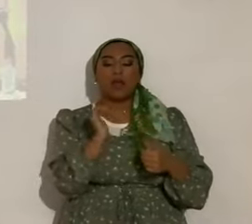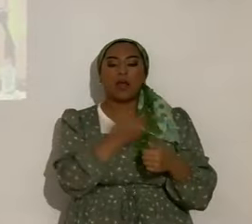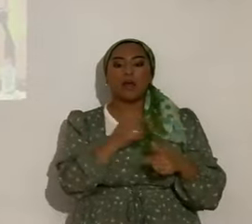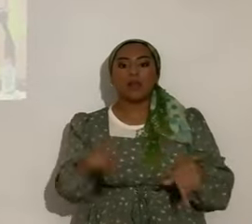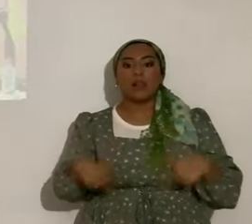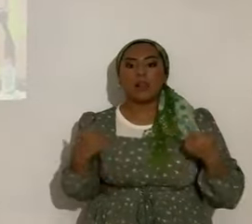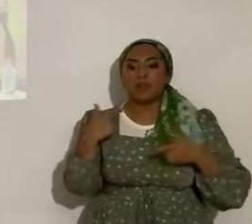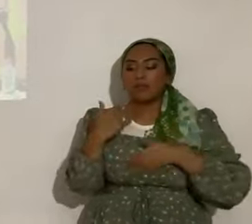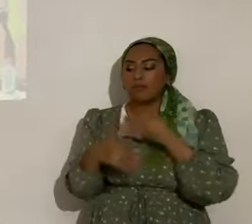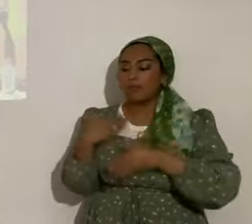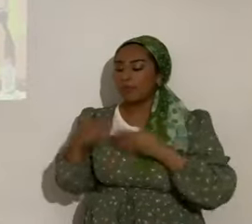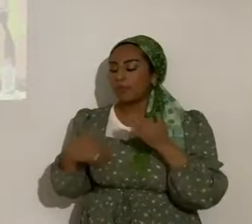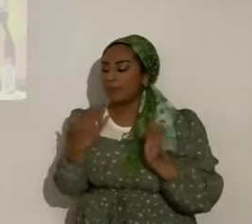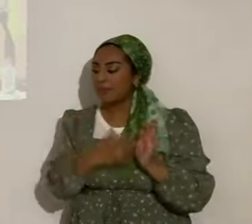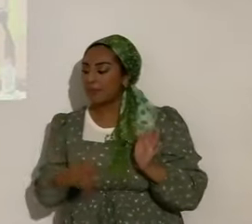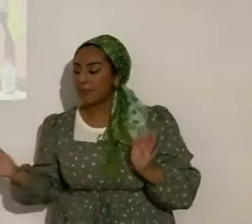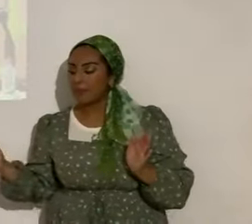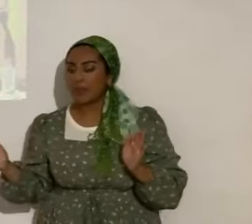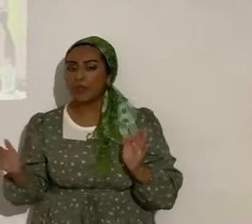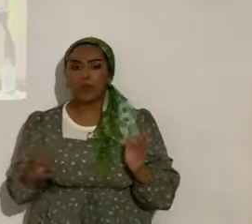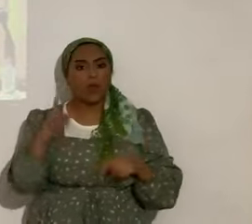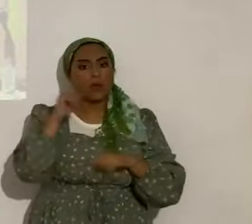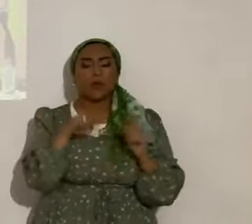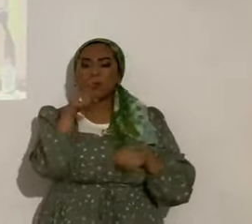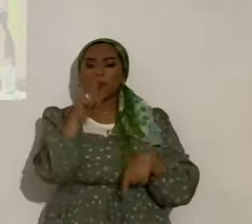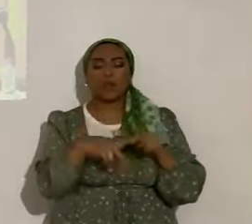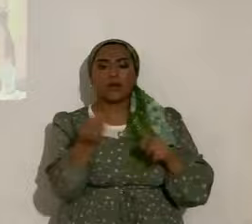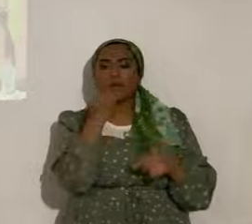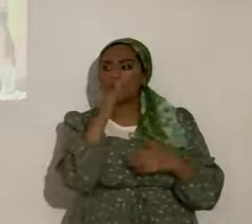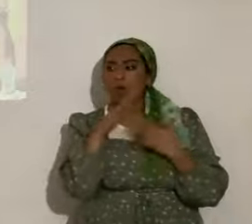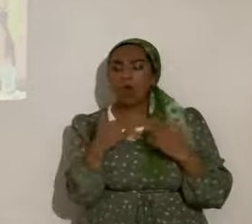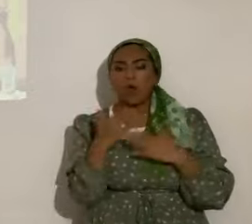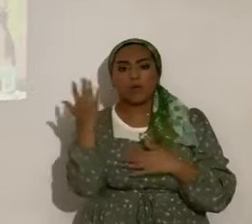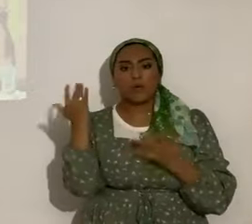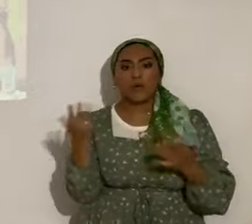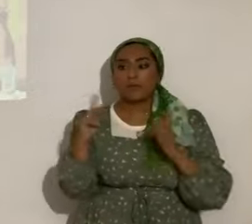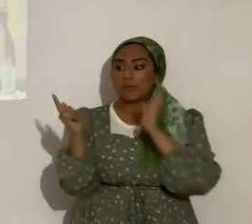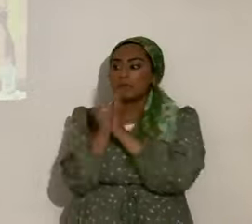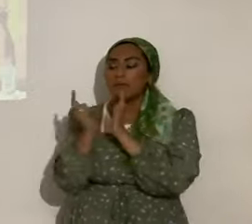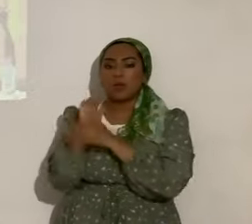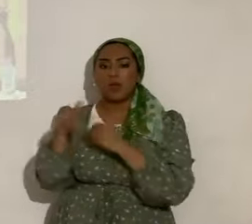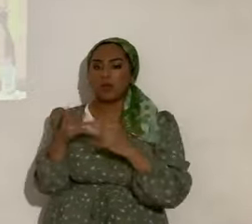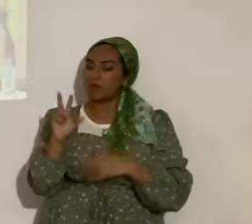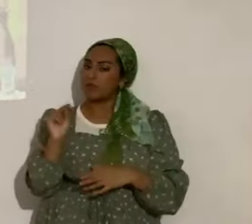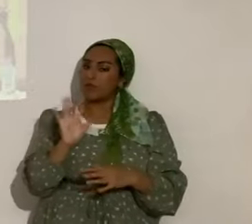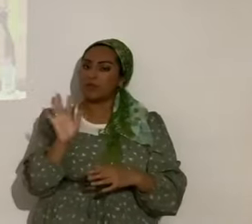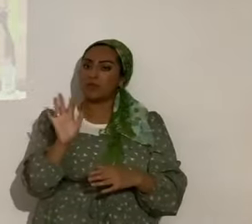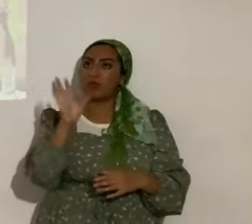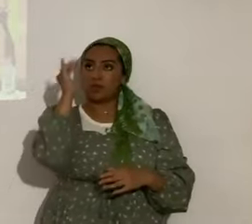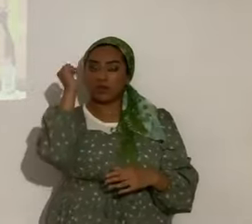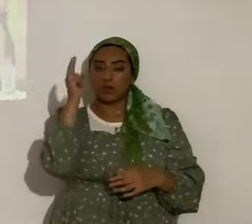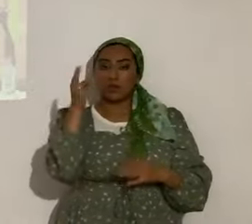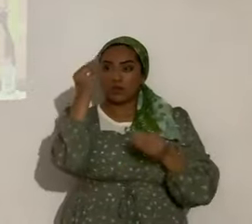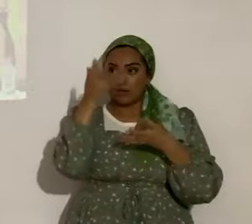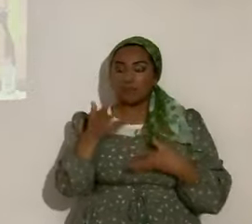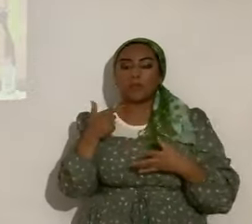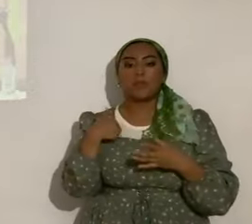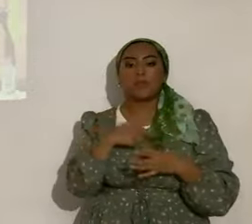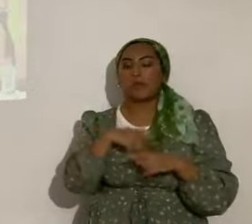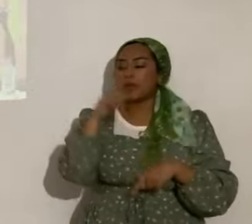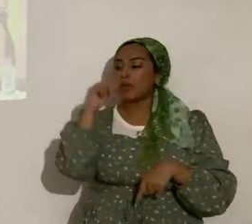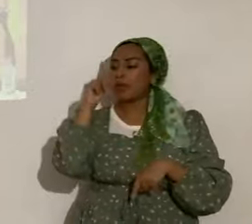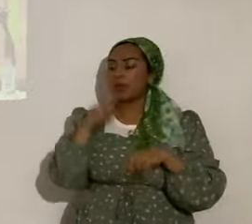vida. ¿Por qué no puedes comer de todo? Te prohíben todo. No nos les prohibimos todo. El Eterno nos prohíbe no contaminarnos